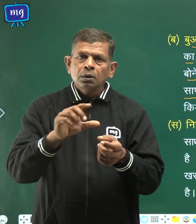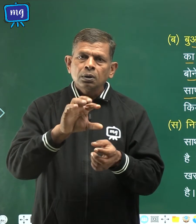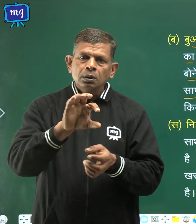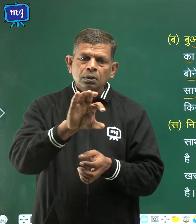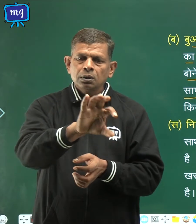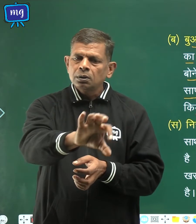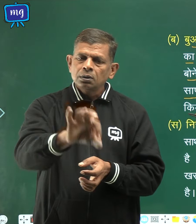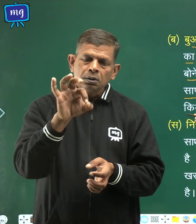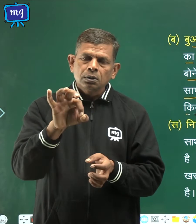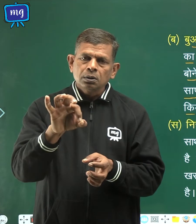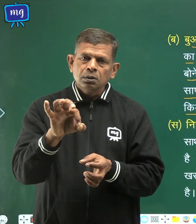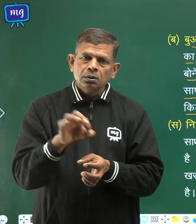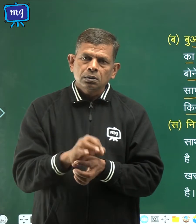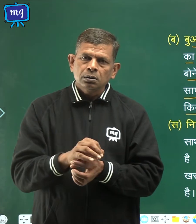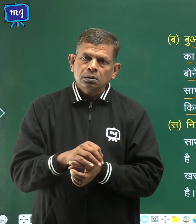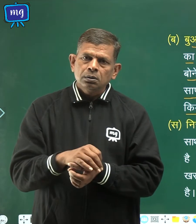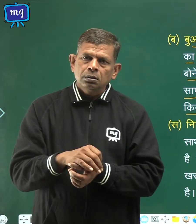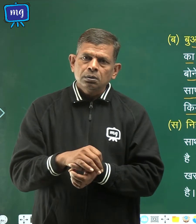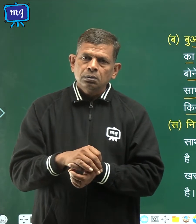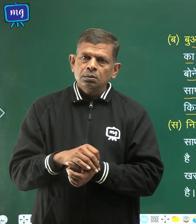चयन किया जाता है।